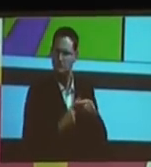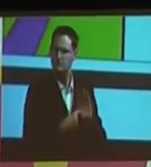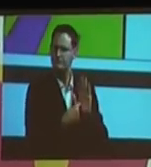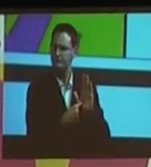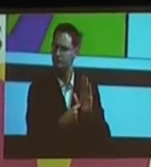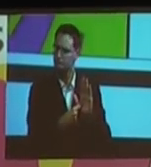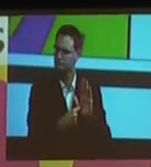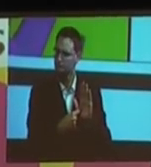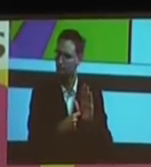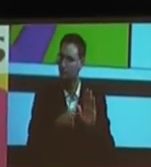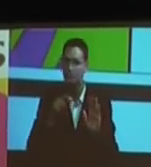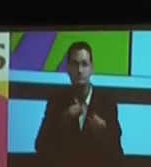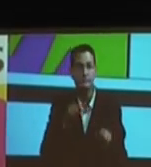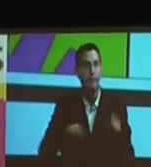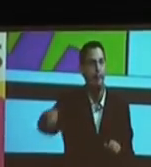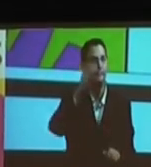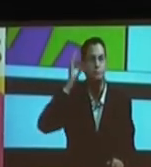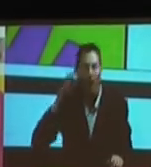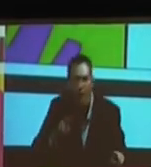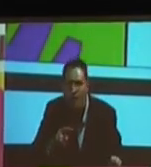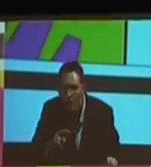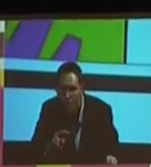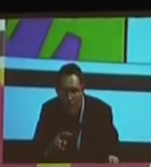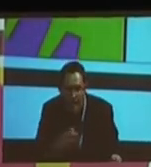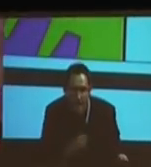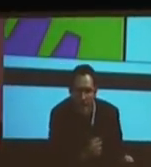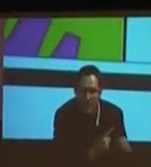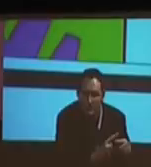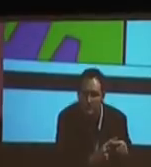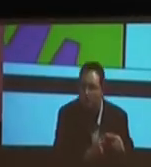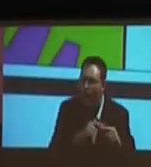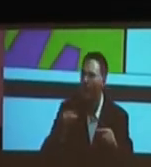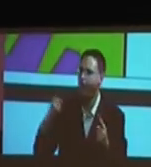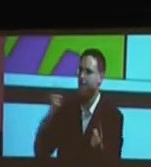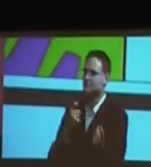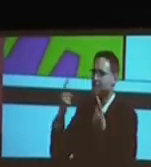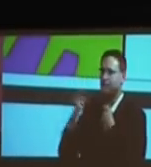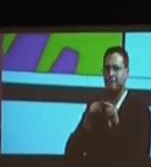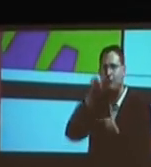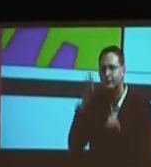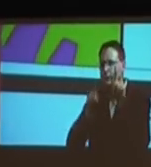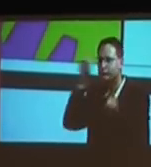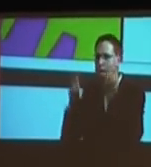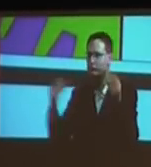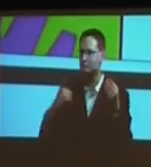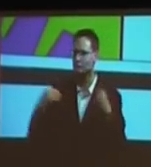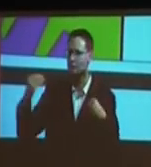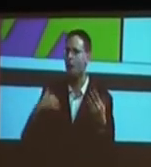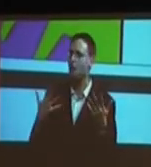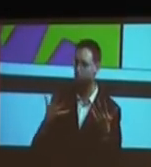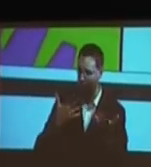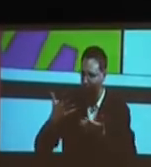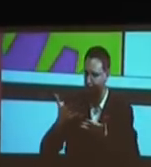als so die Lappen rüberzukommen. Sondern wir müssen anfangen, wirklich Stellung zu beziehen, indem wir unsere Stärken nach außen